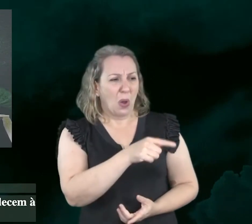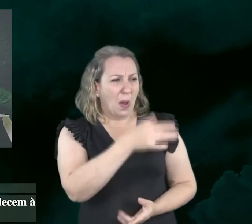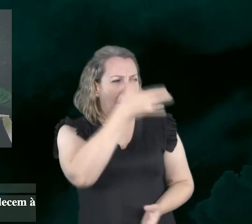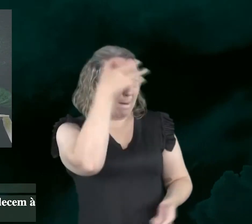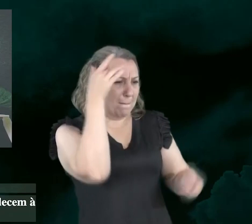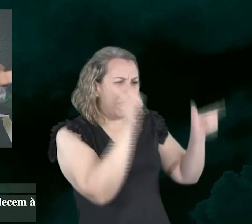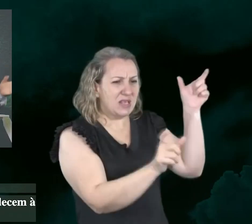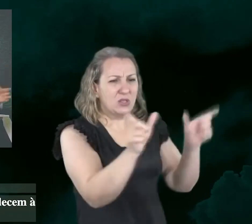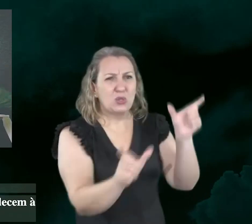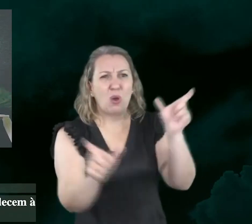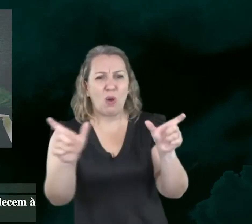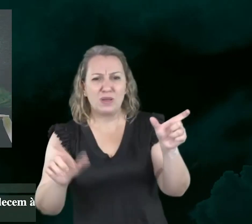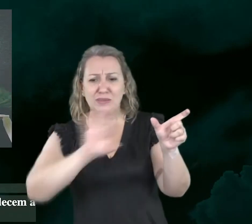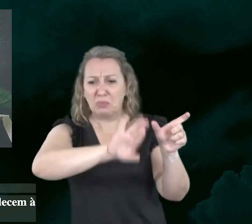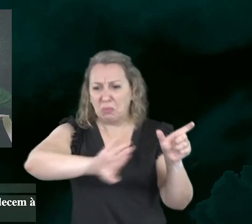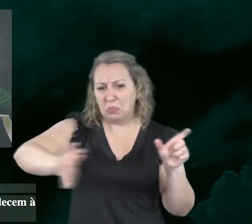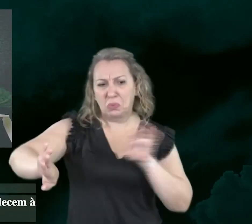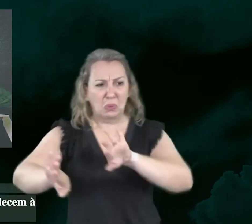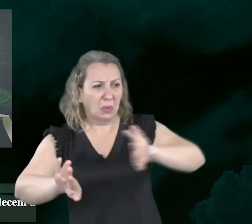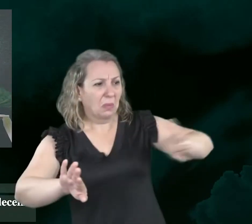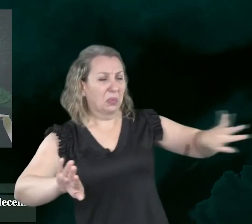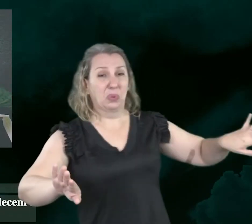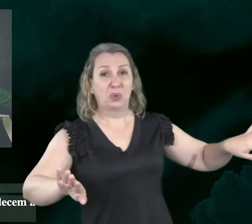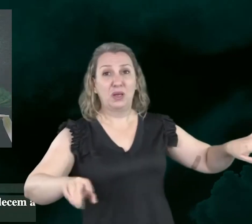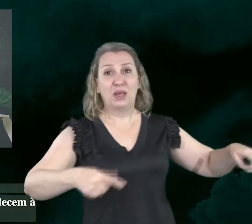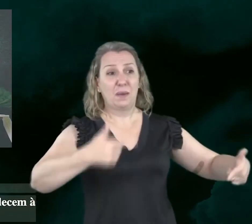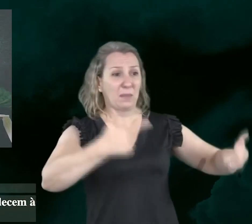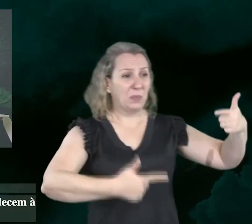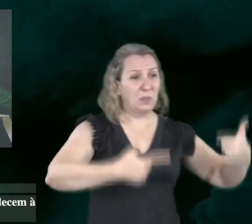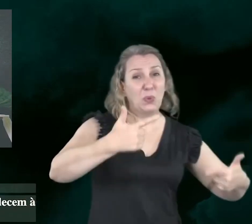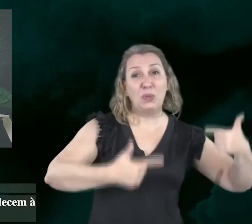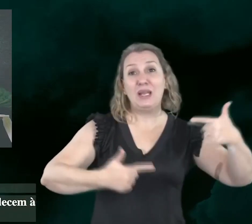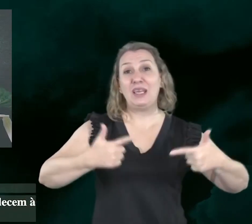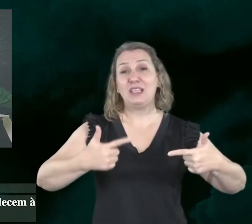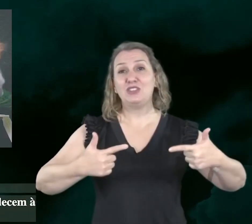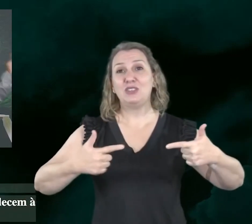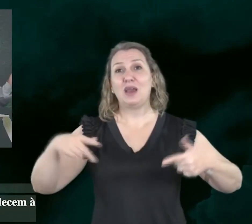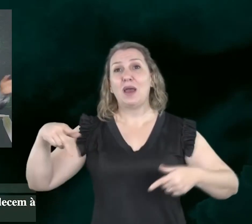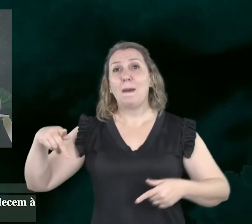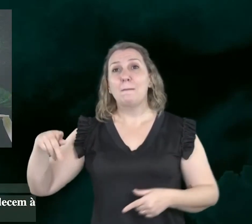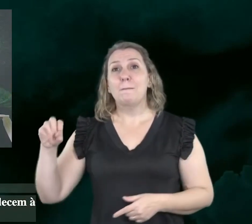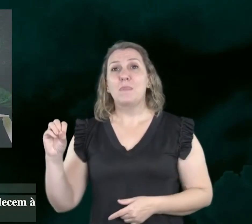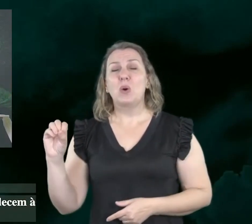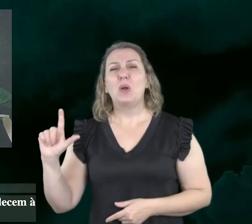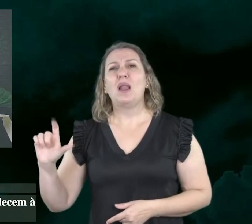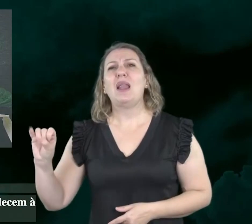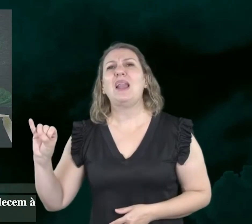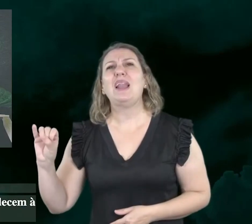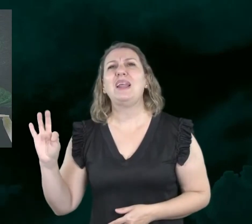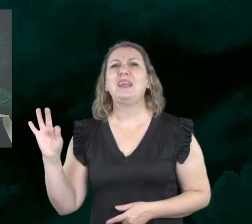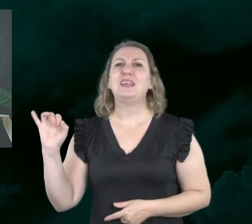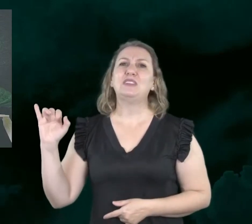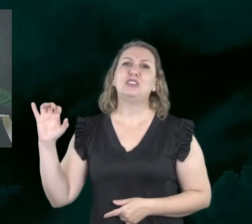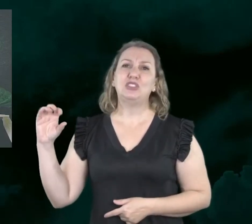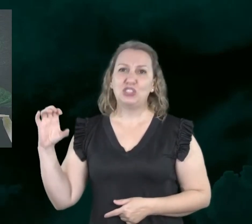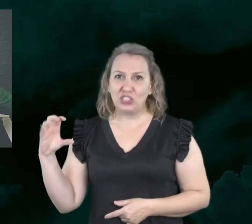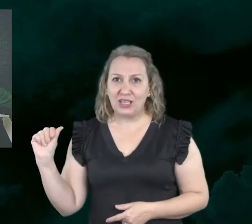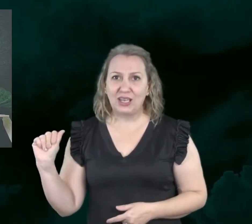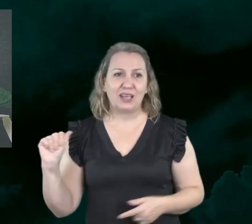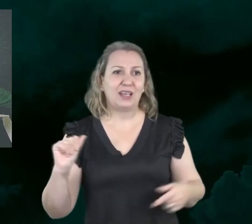Partido contra partido, não é isso? Supremacia branca contra os negros,